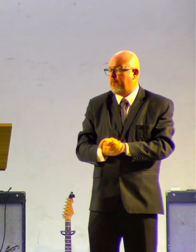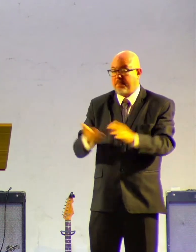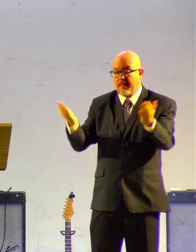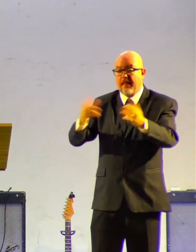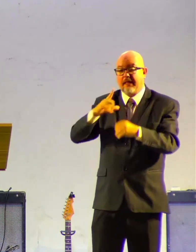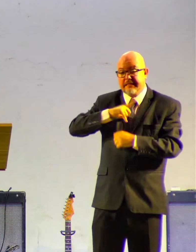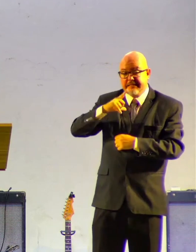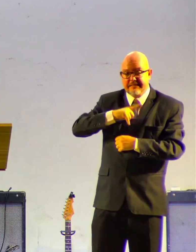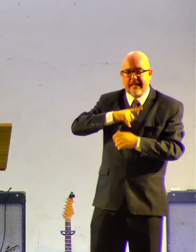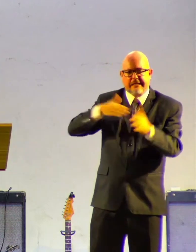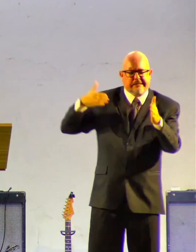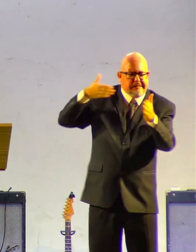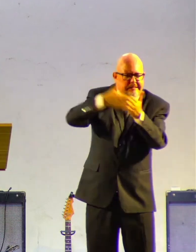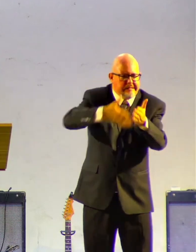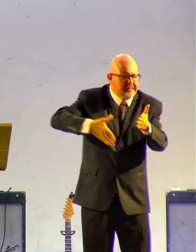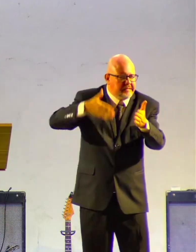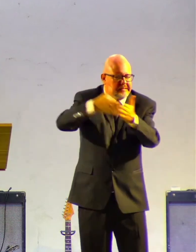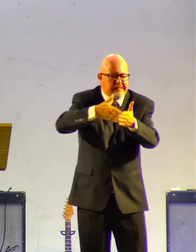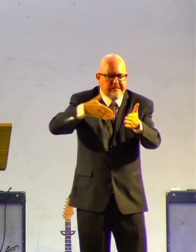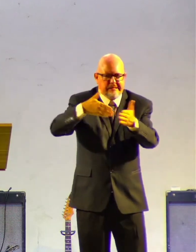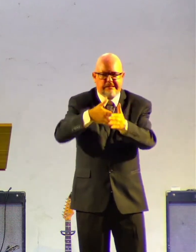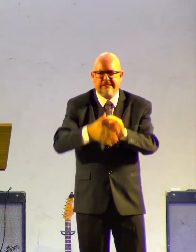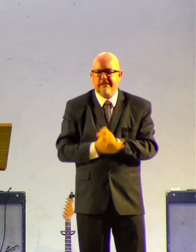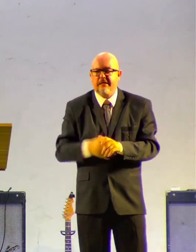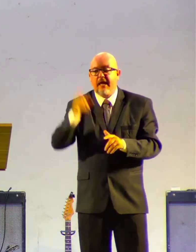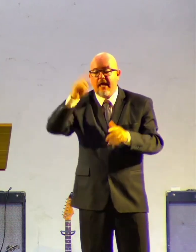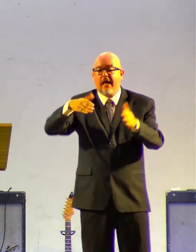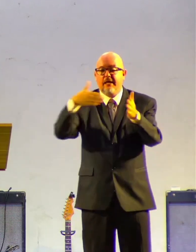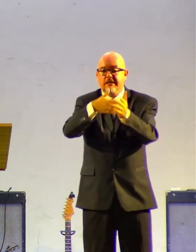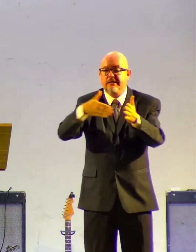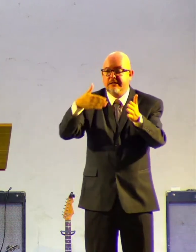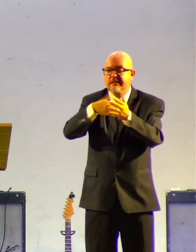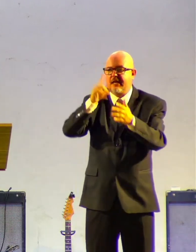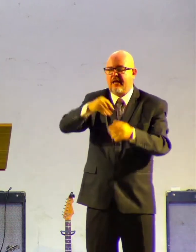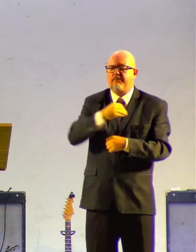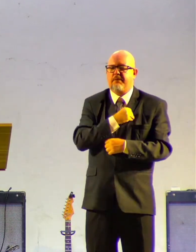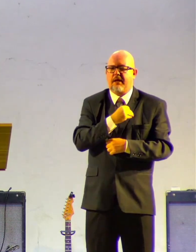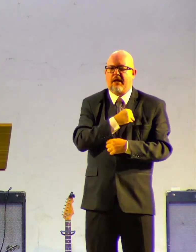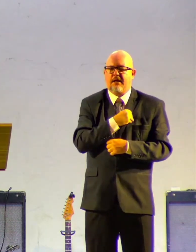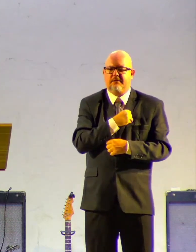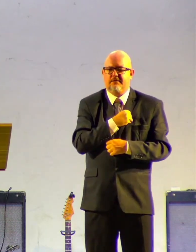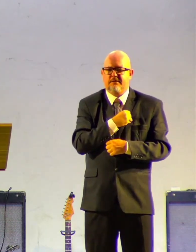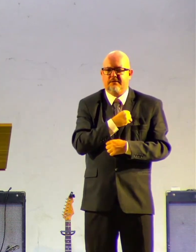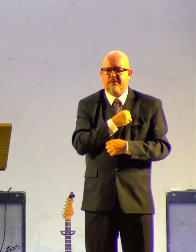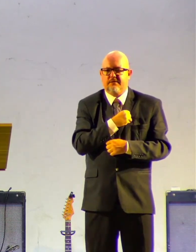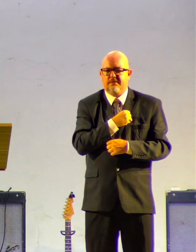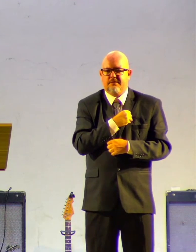É que existe um obstáculo no caminho, e esse obstáculo chama-se pecado.